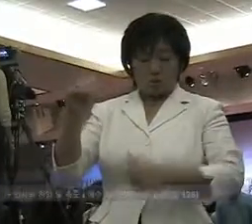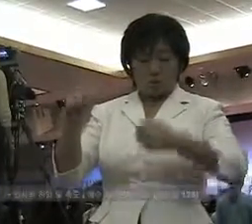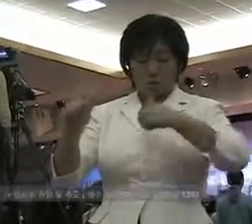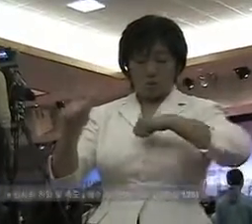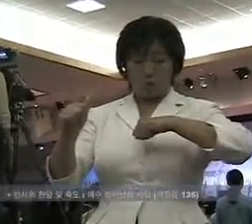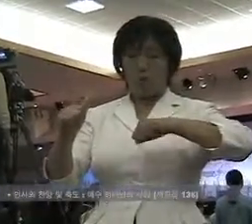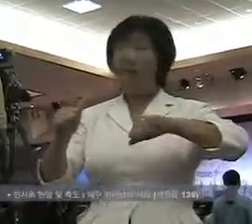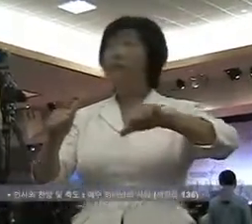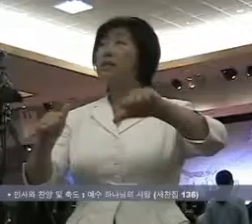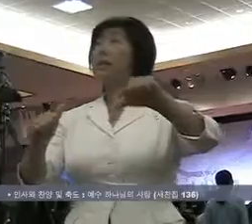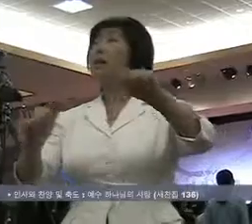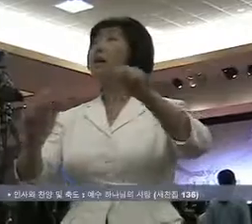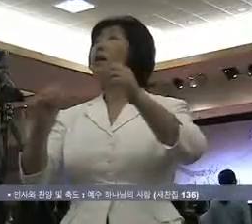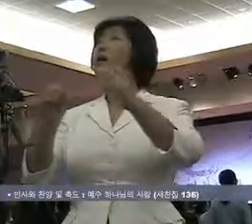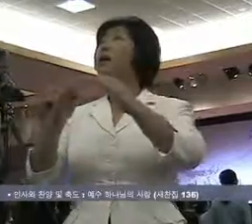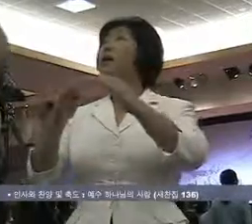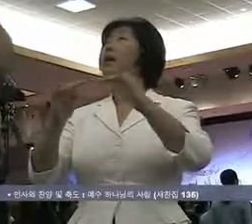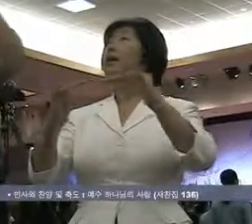주